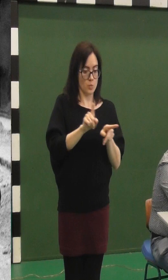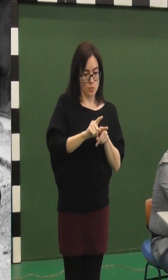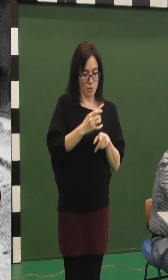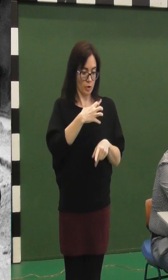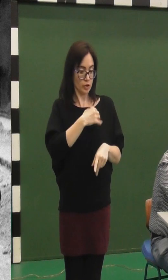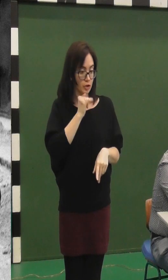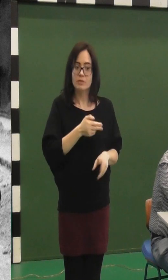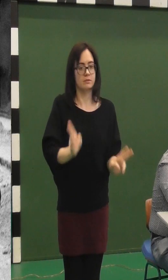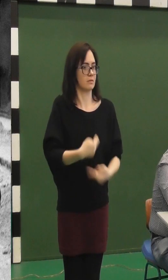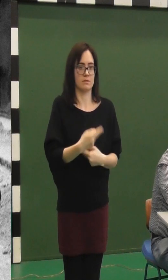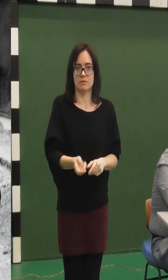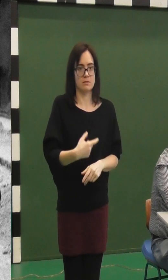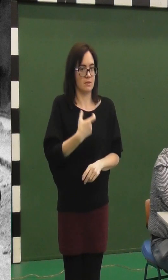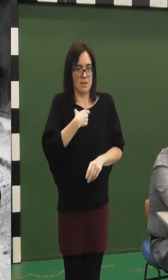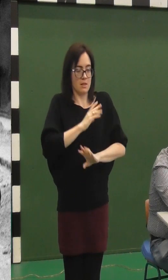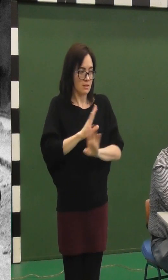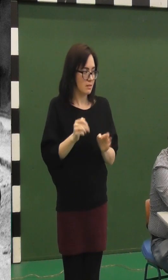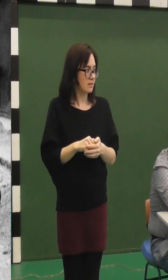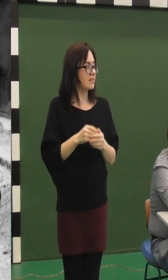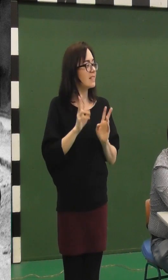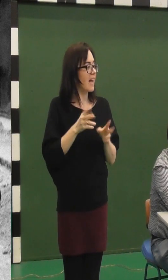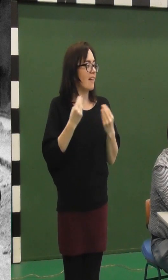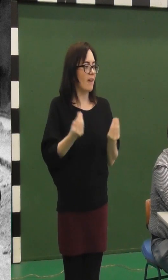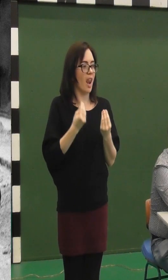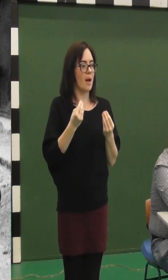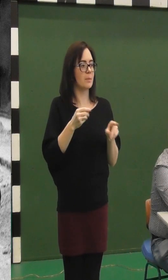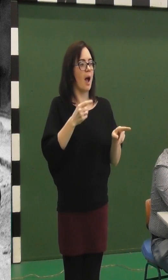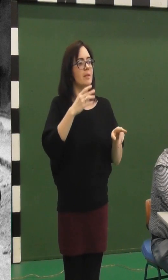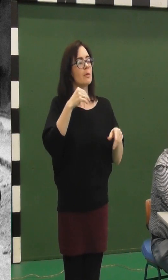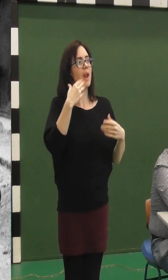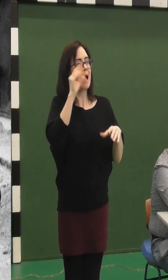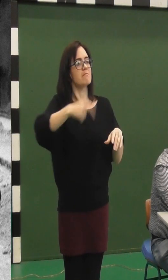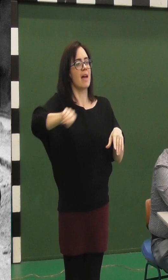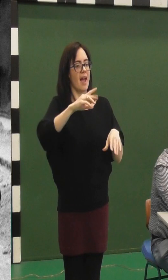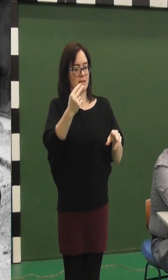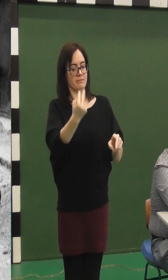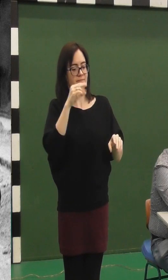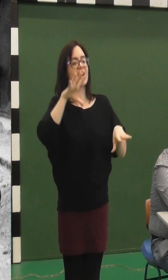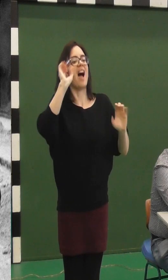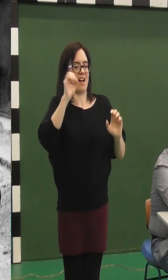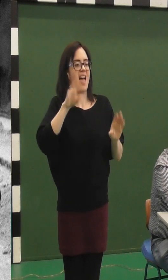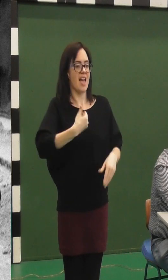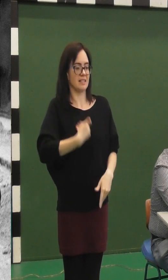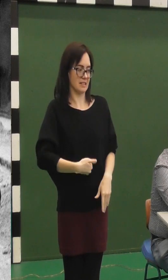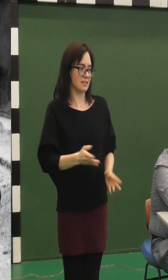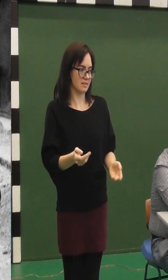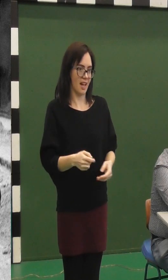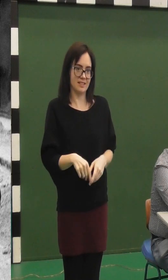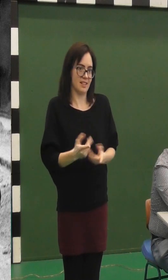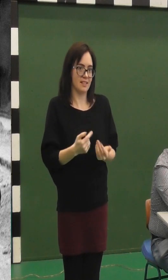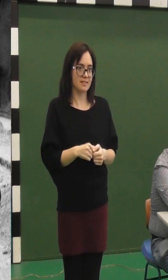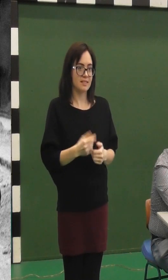mit jelentett? Megkülönböztető jelet jelentett, hogy nem lehetett sehová menni.